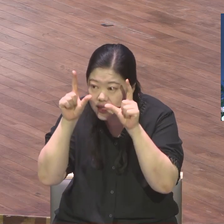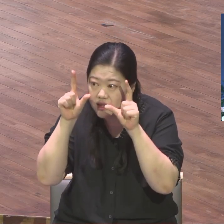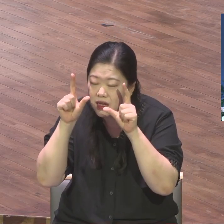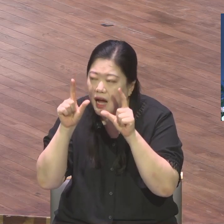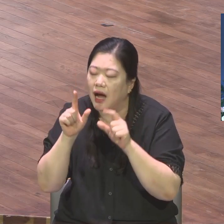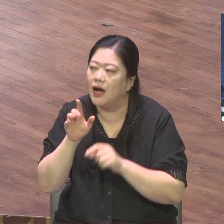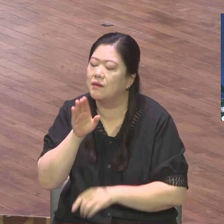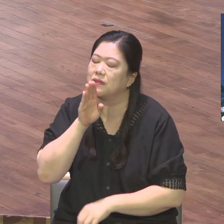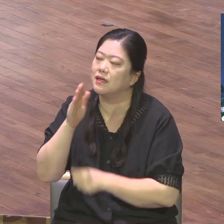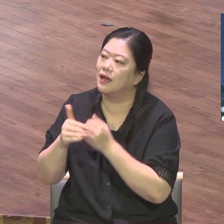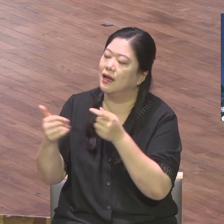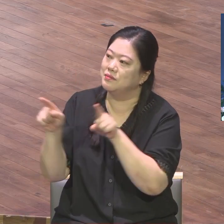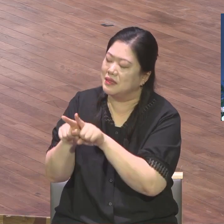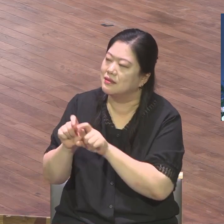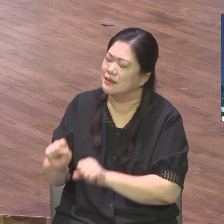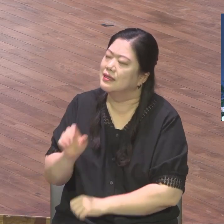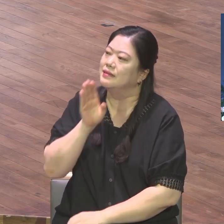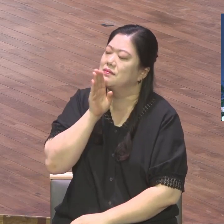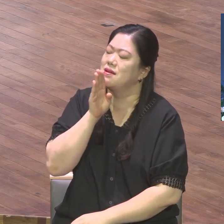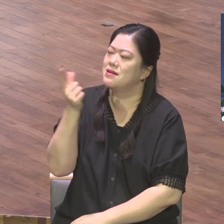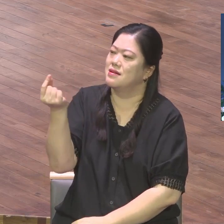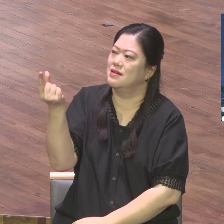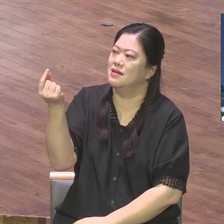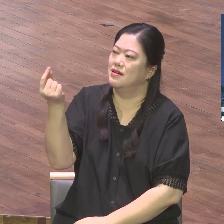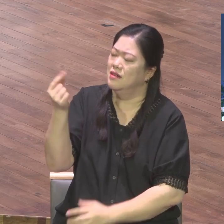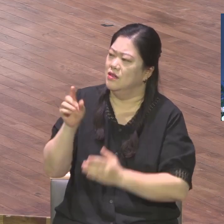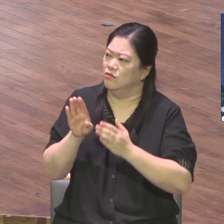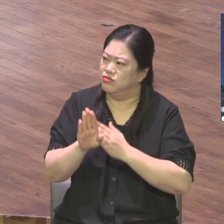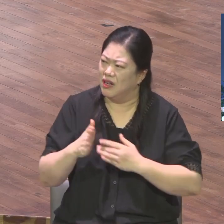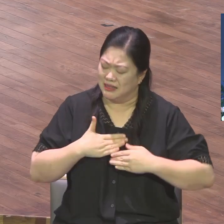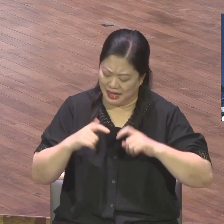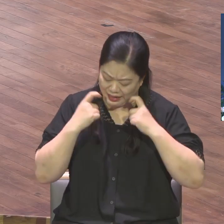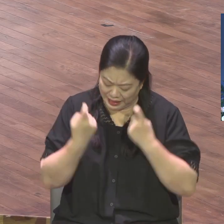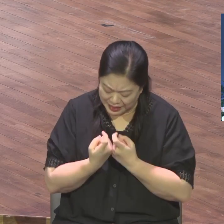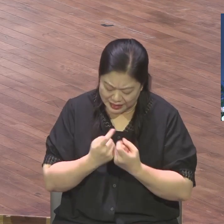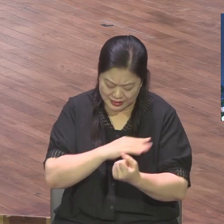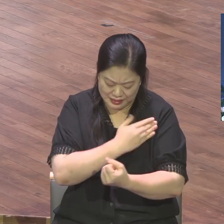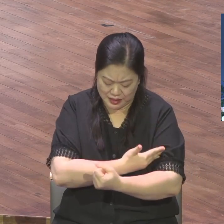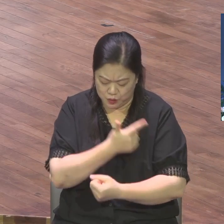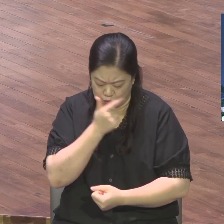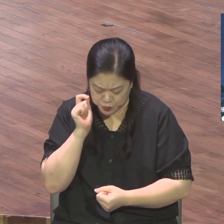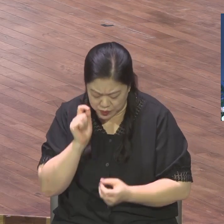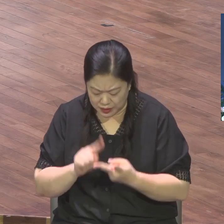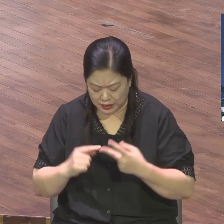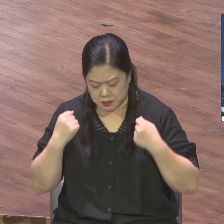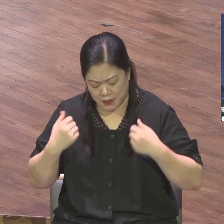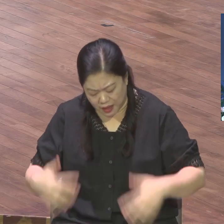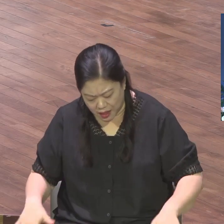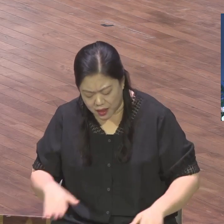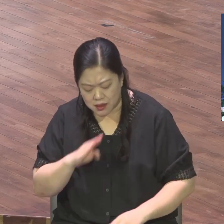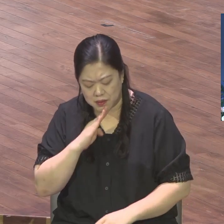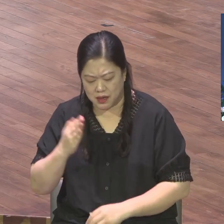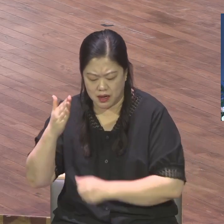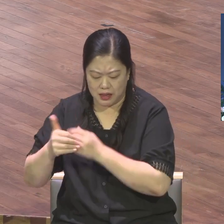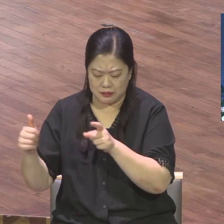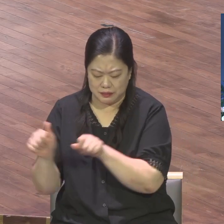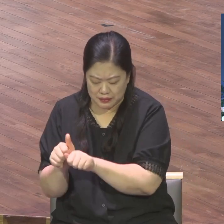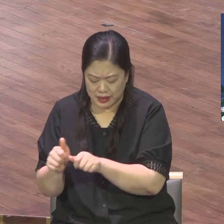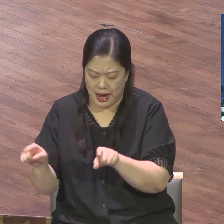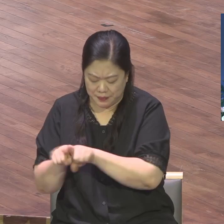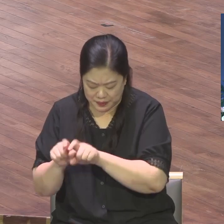것이 없었어요. 뭐 자신의 연약함, 무능함 이게 문제가 되지 않았어요.